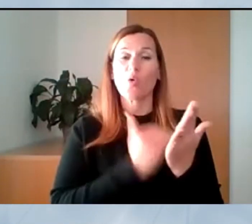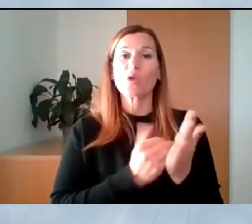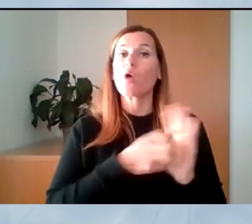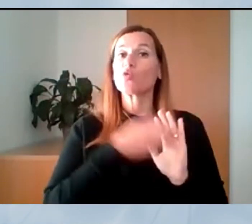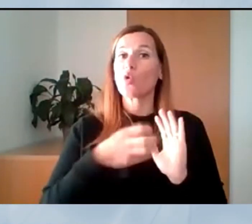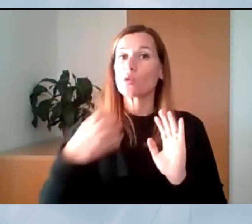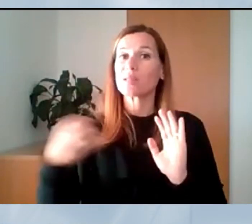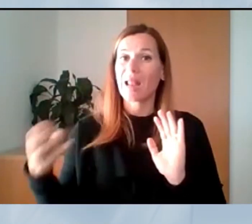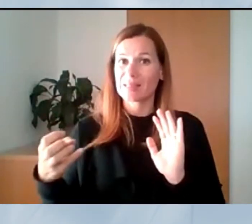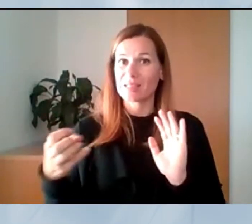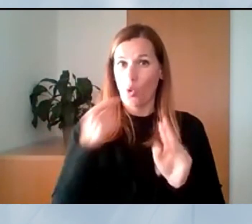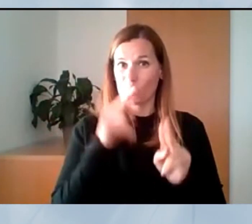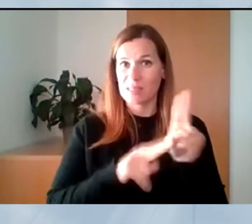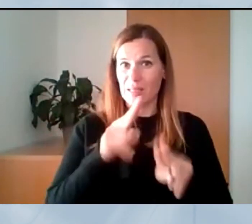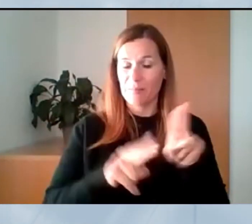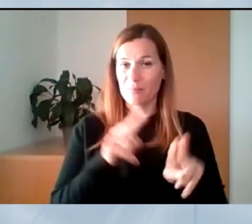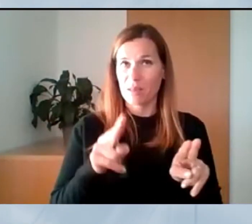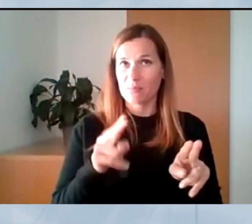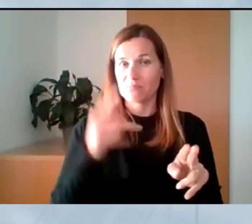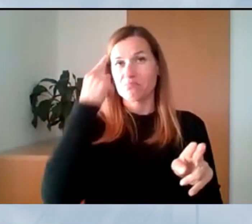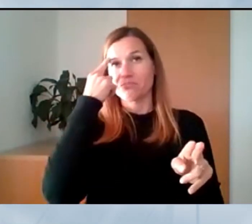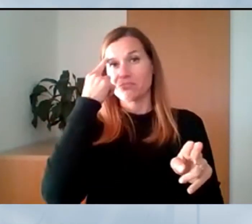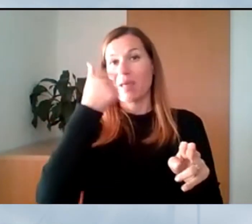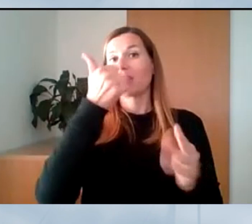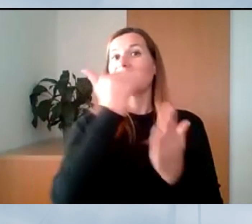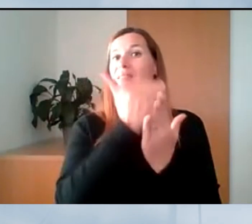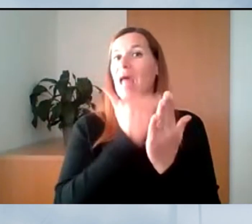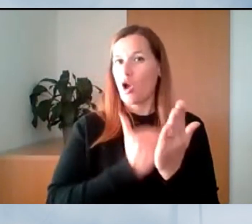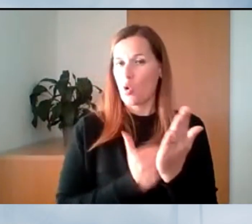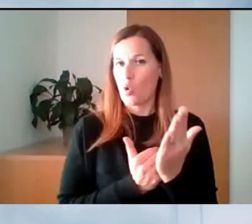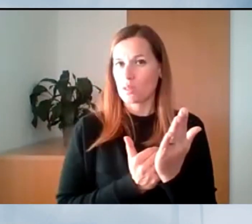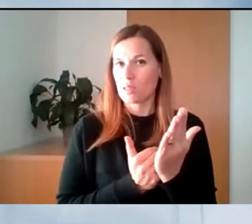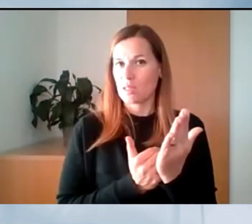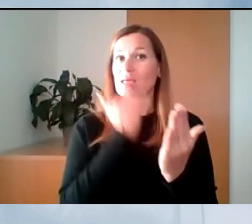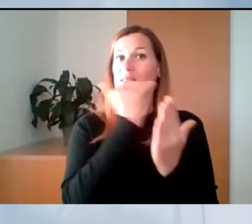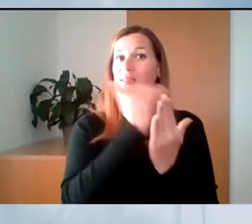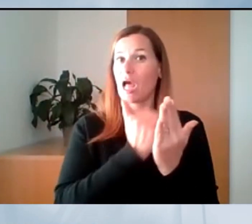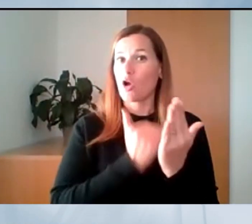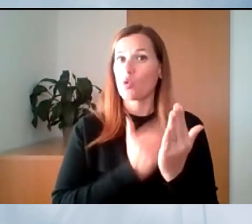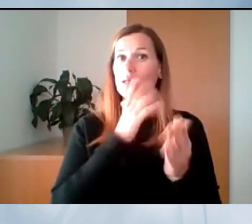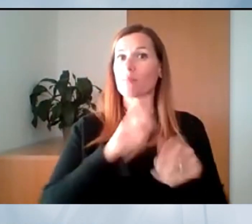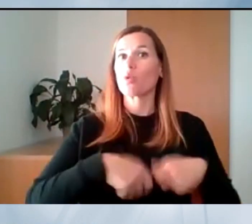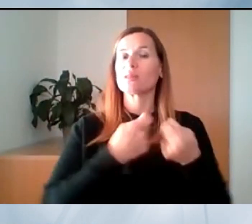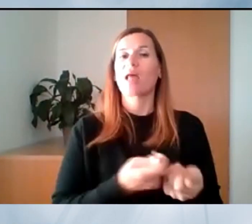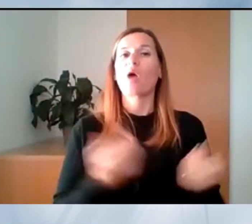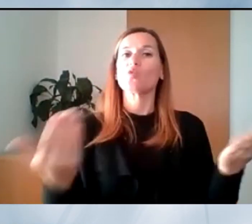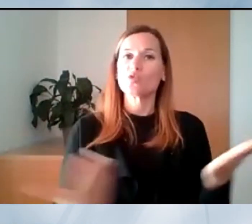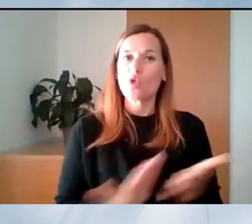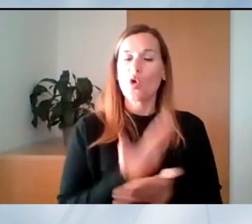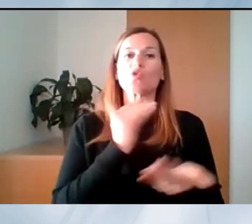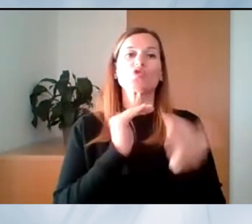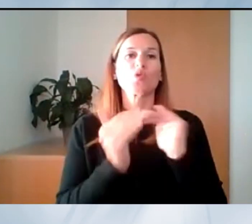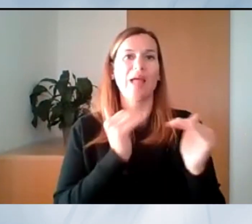predlog zakona o dolgotrajni oskrbi, seveda imamo pred očmi en zakon, ki bo